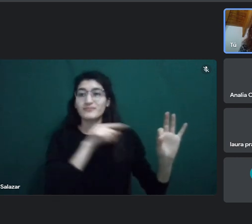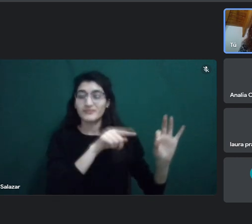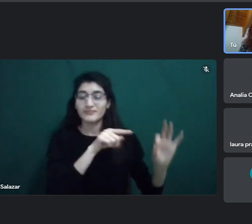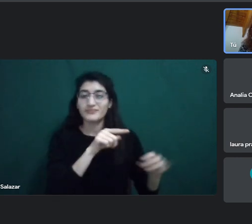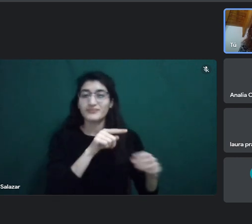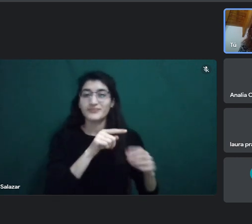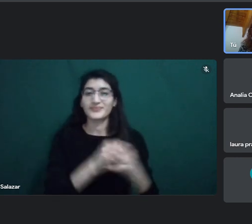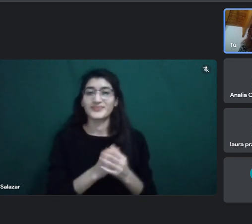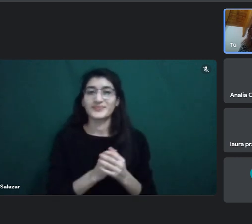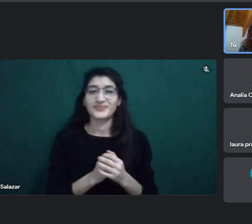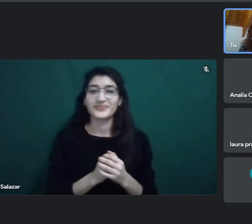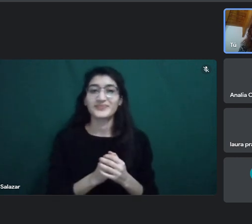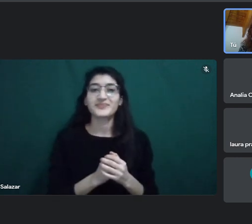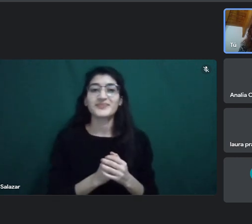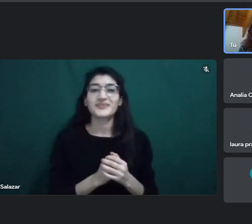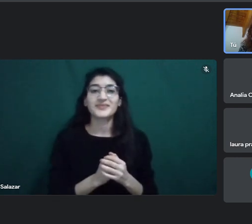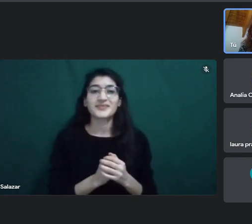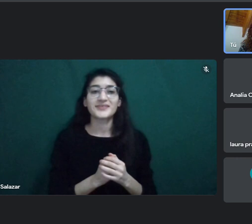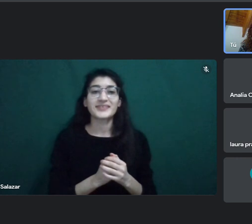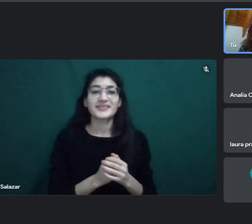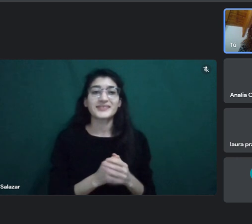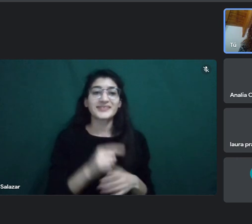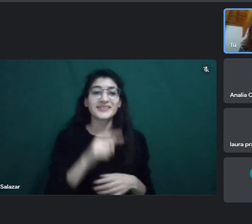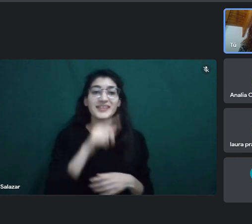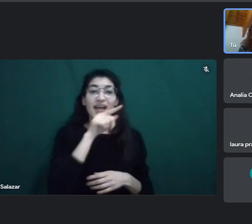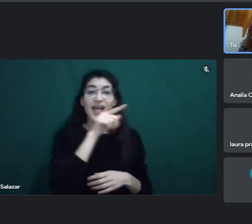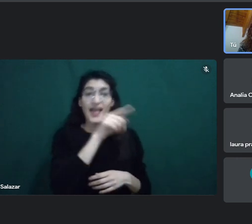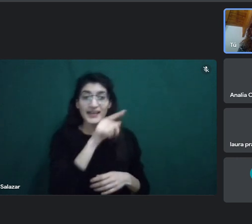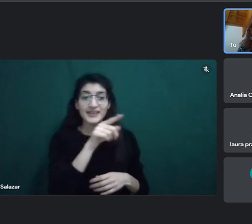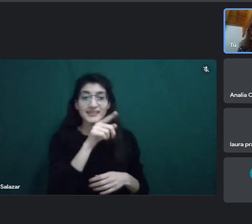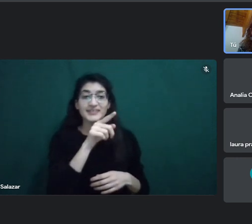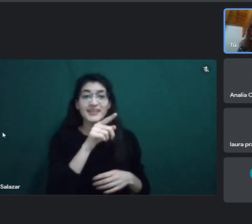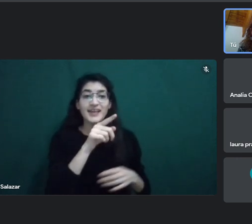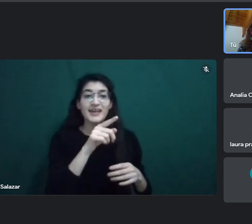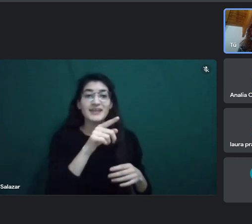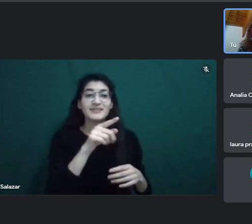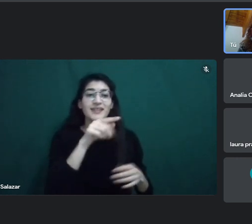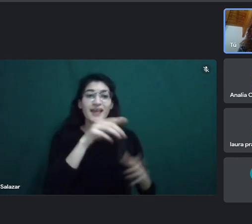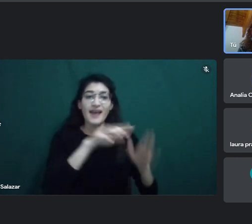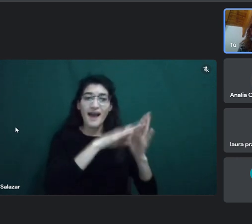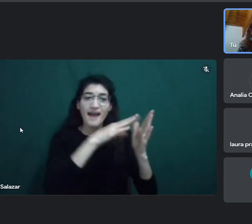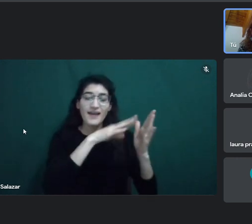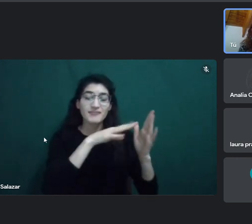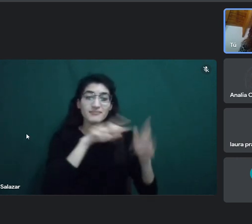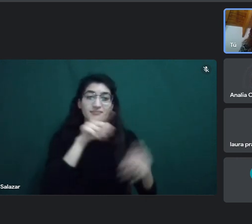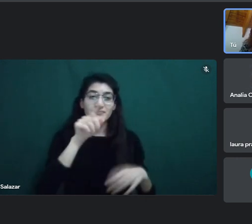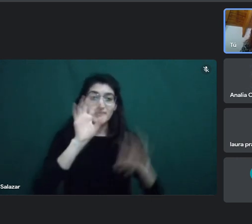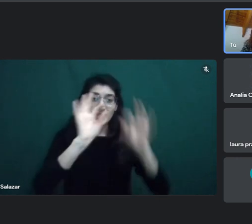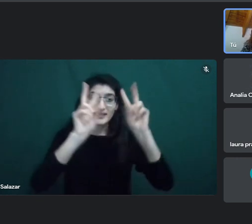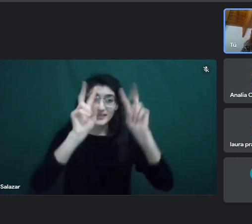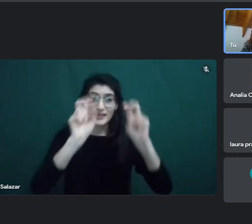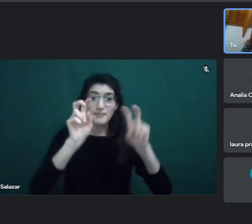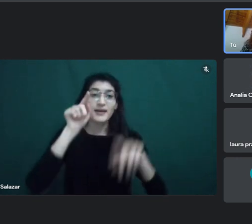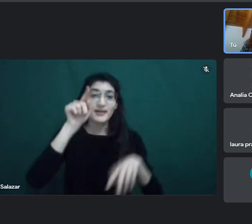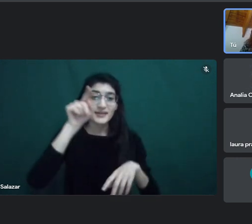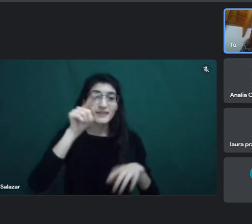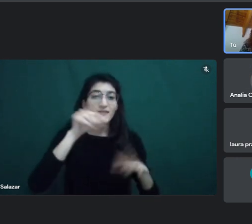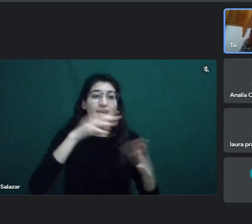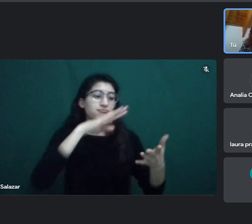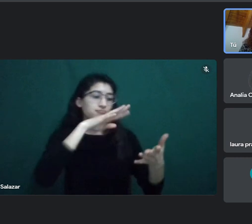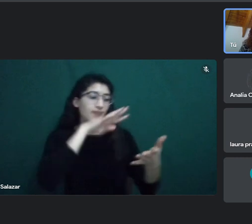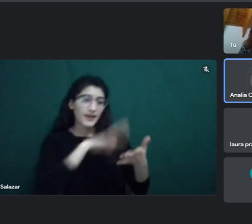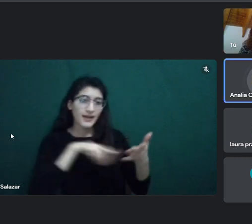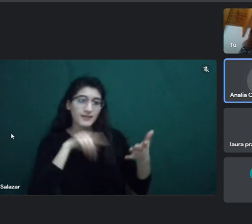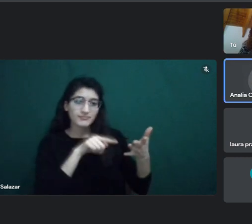Entonces este es el que corresponde a este planning. Puede ser infinitivo, pero acá no tengo la opción, acá no está organizado si